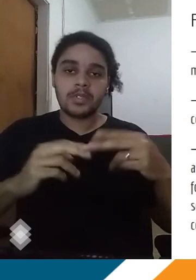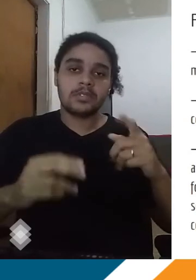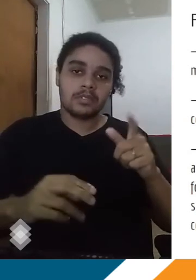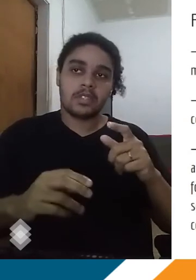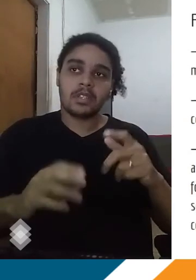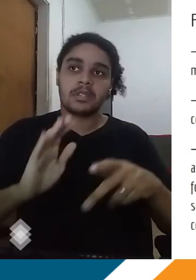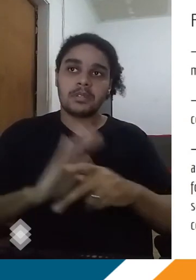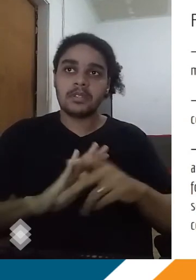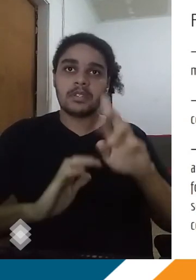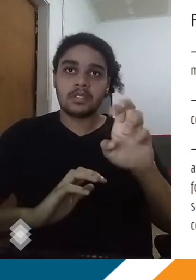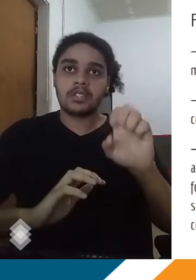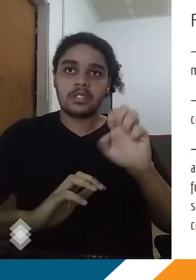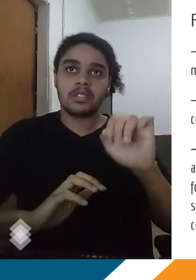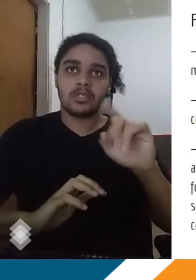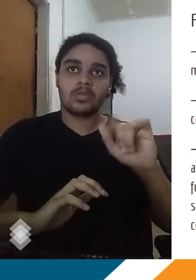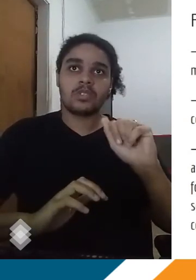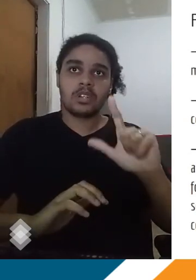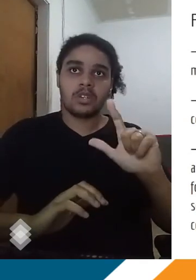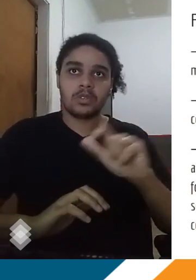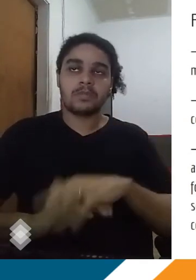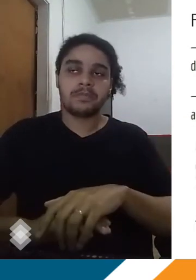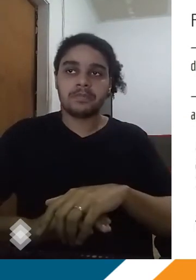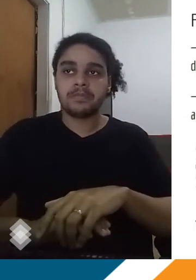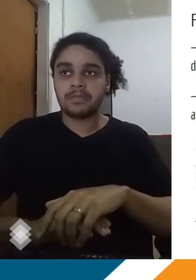consideradas, né, formas residuais do relevo.